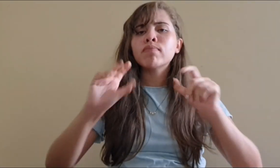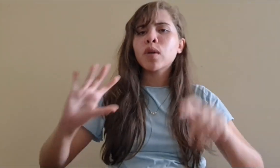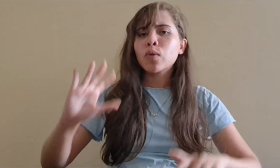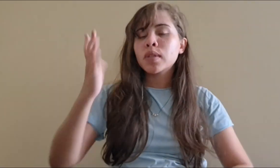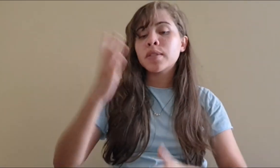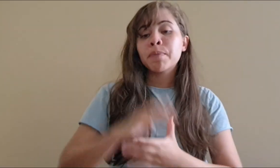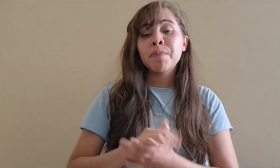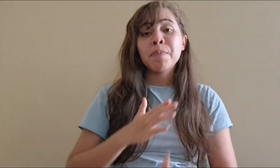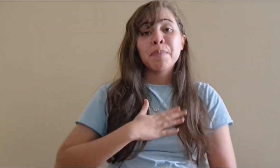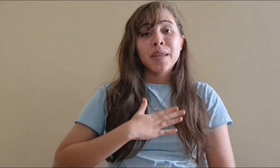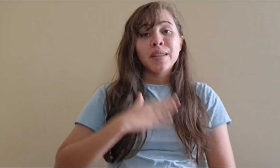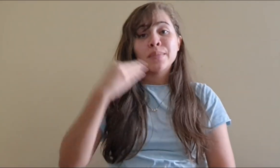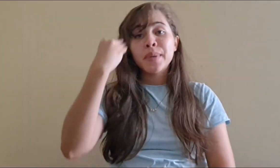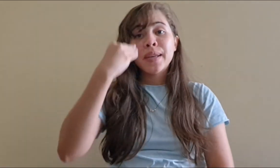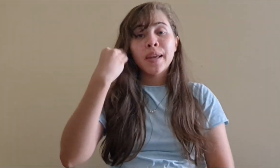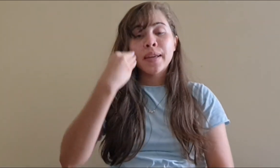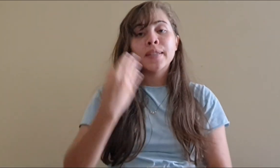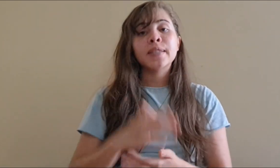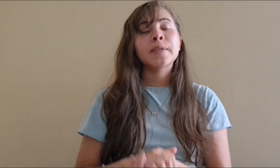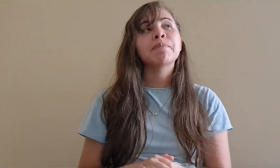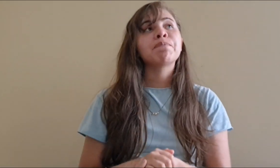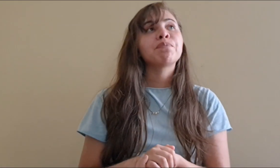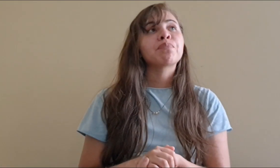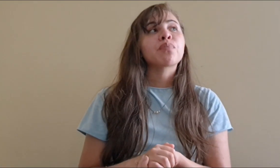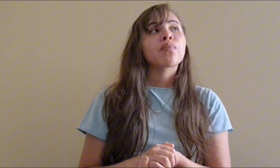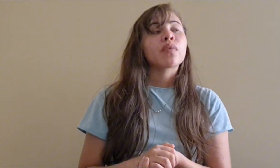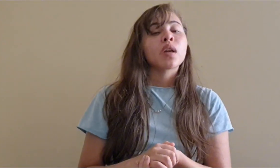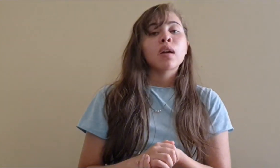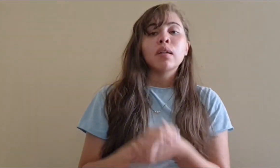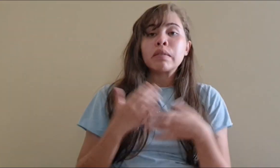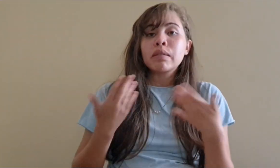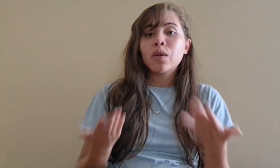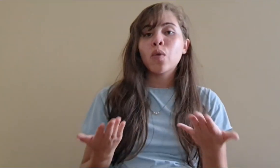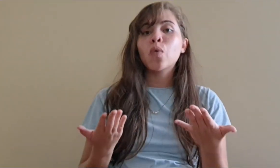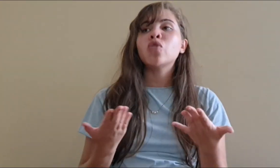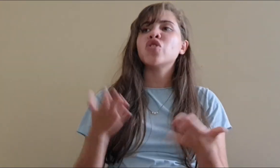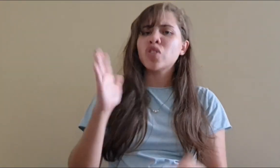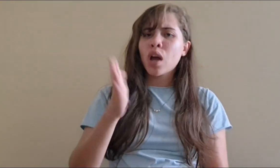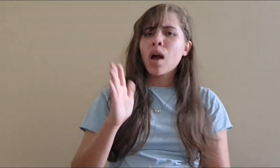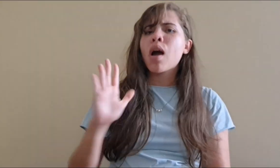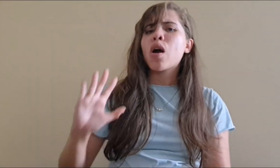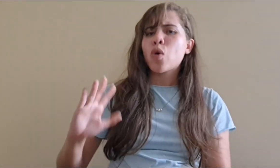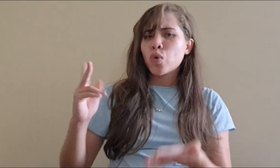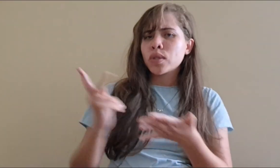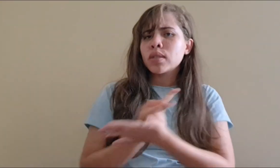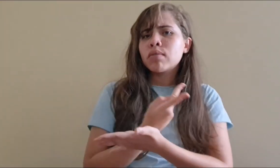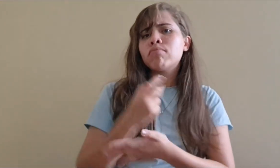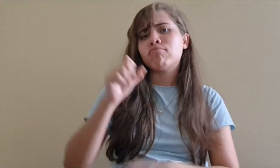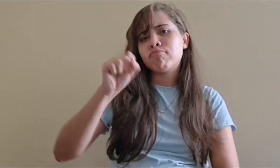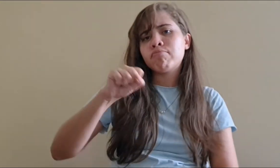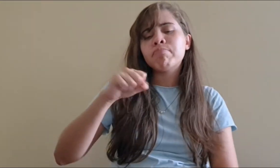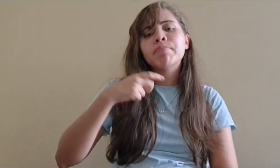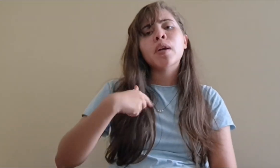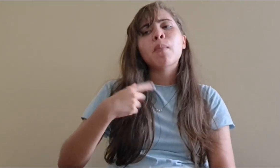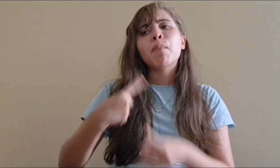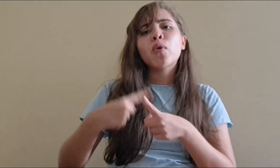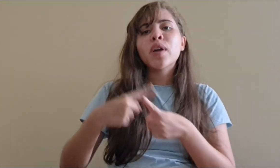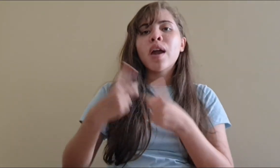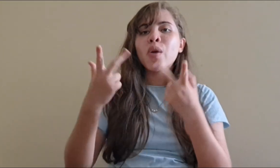Os profetas nos avisam e o que vai acontecer e nos aconselham. Já